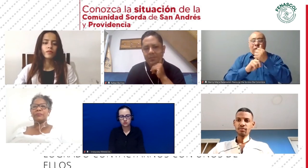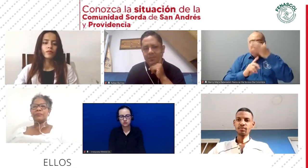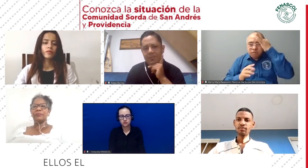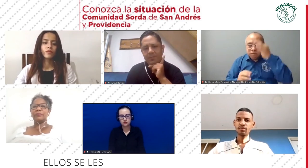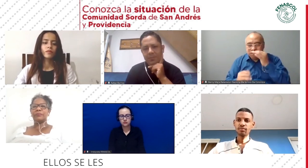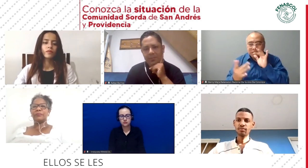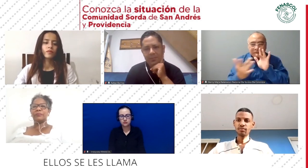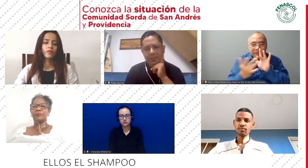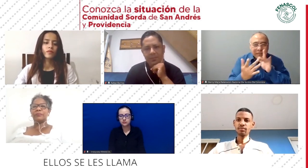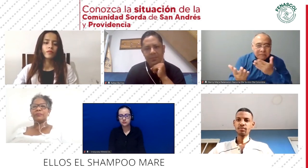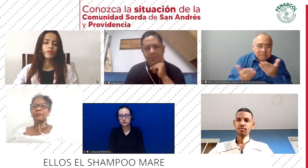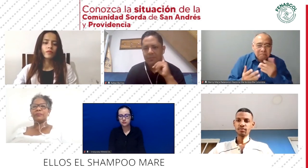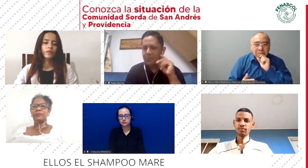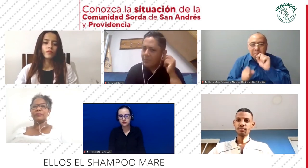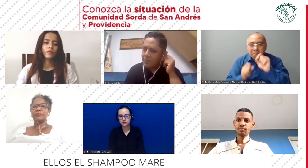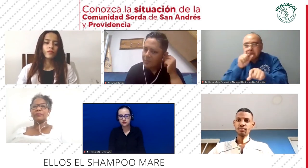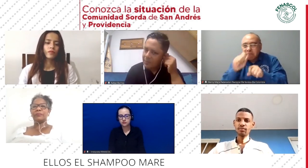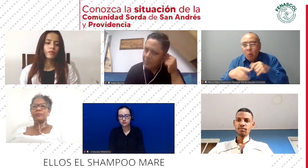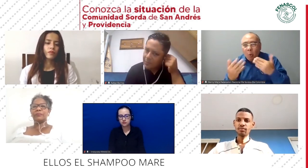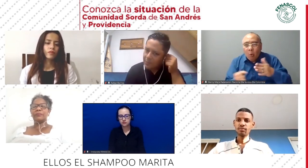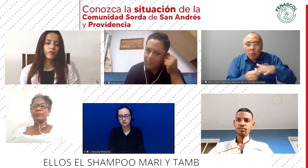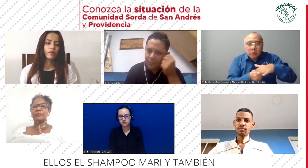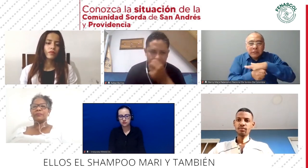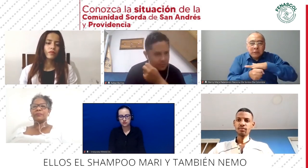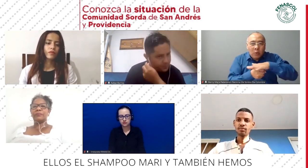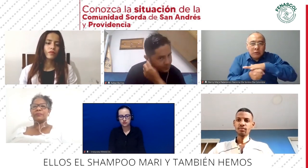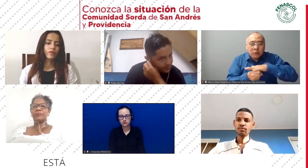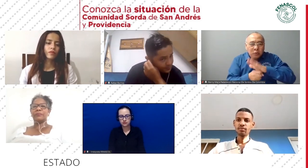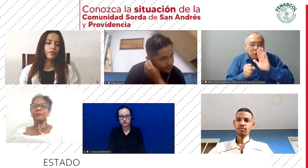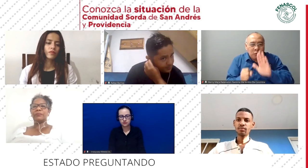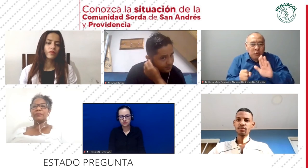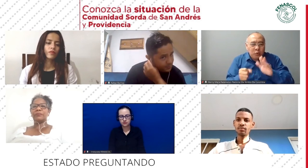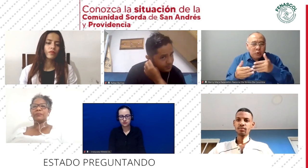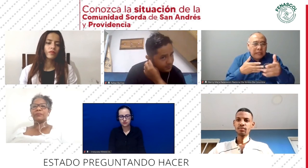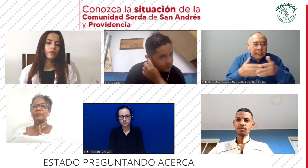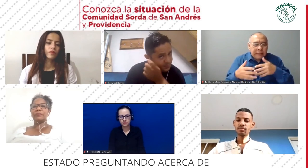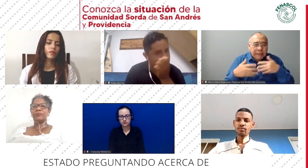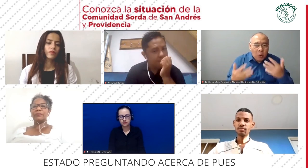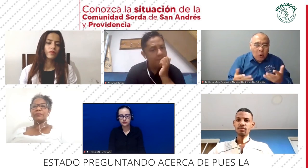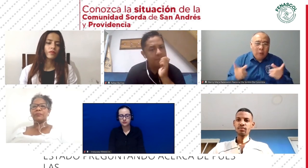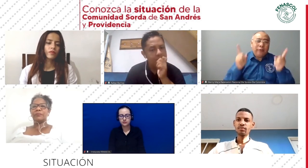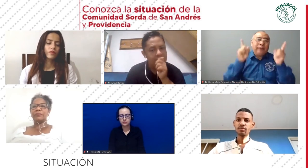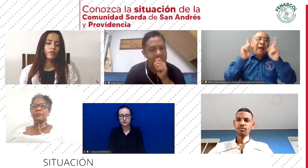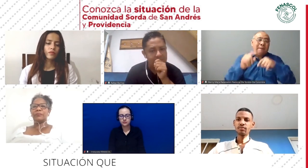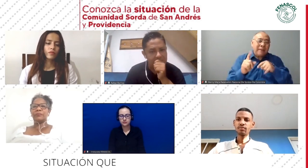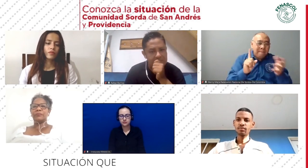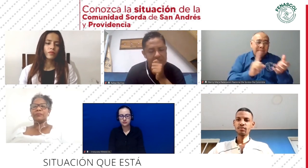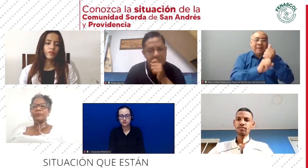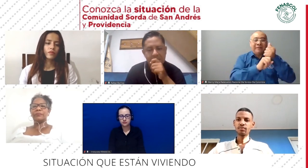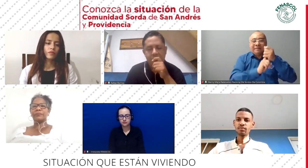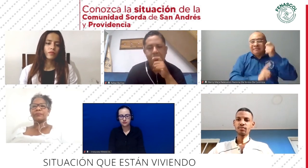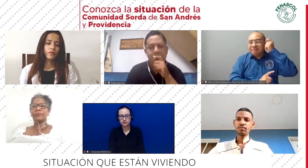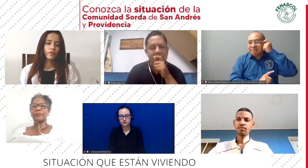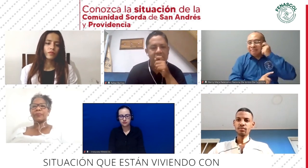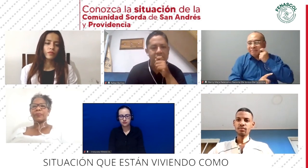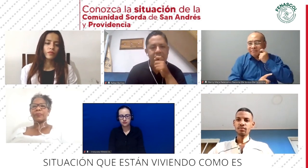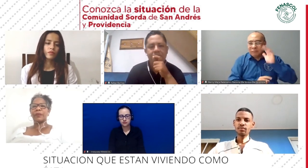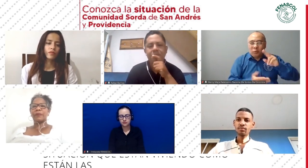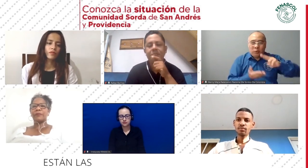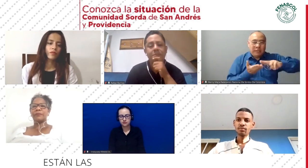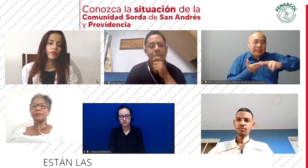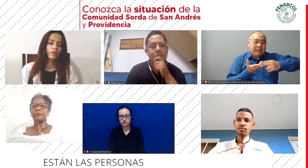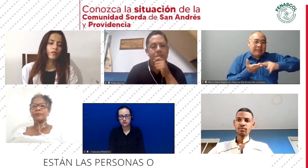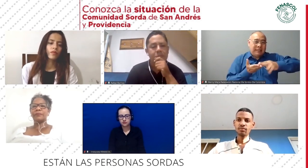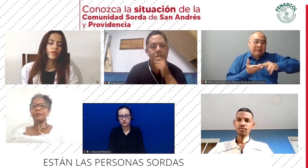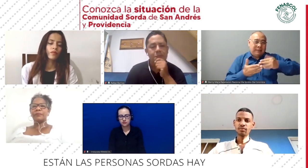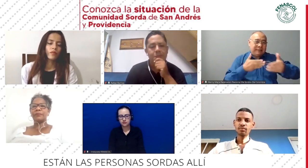ellos se les champú mari y también hemos estado preguntando acerca de pues la situación que están viviendo cómo están las